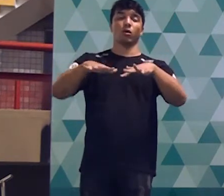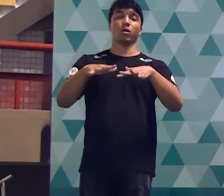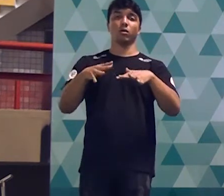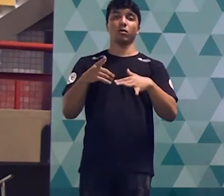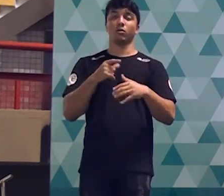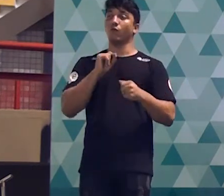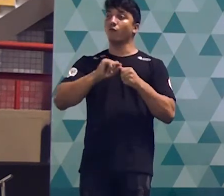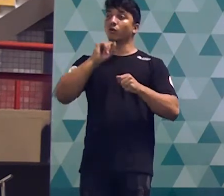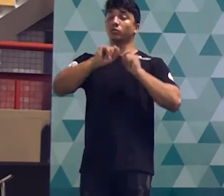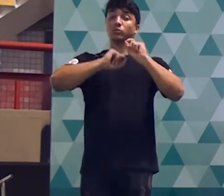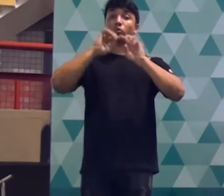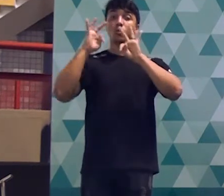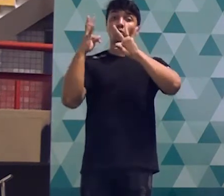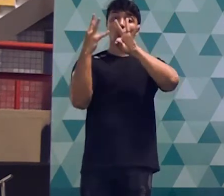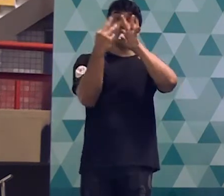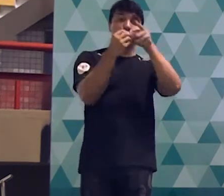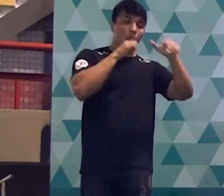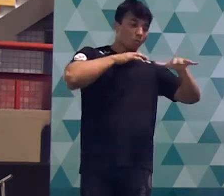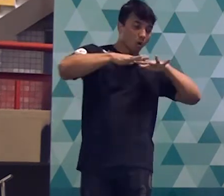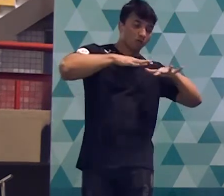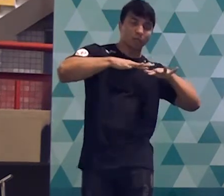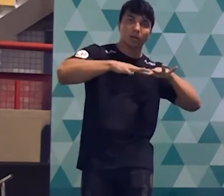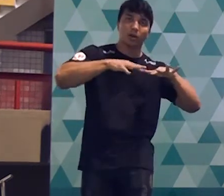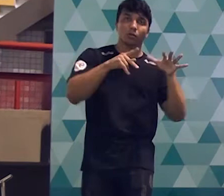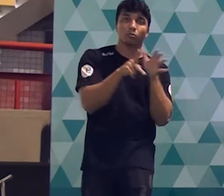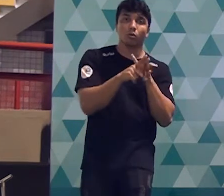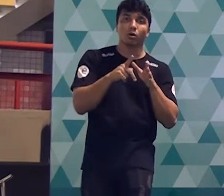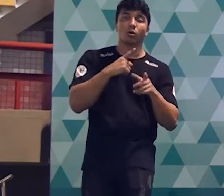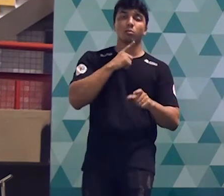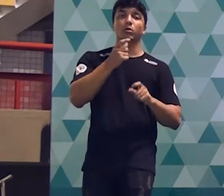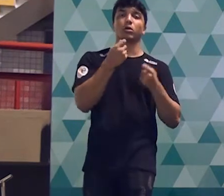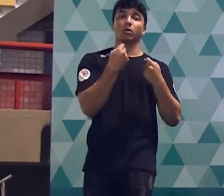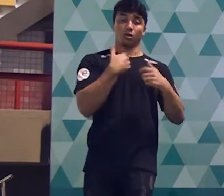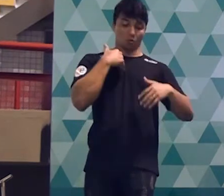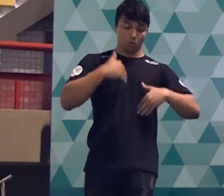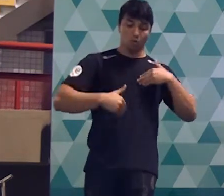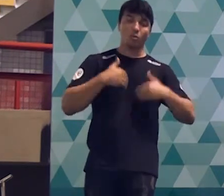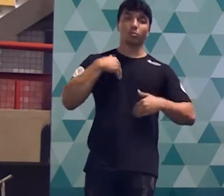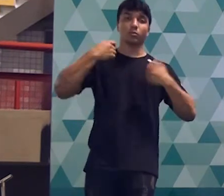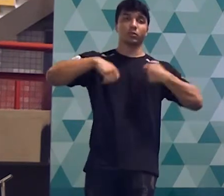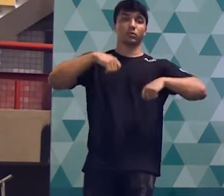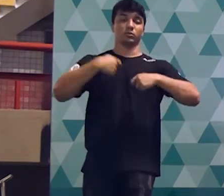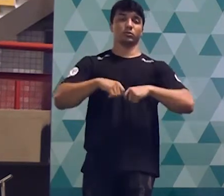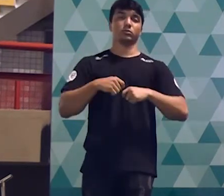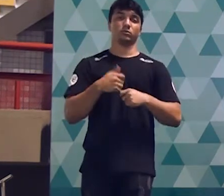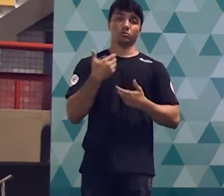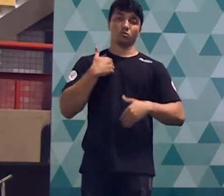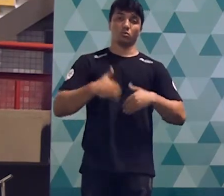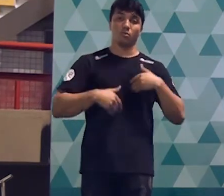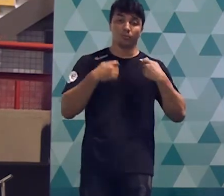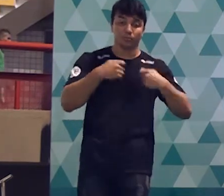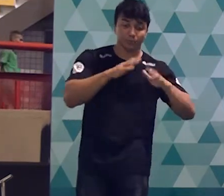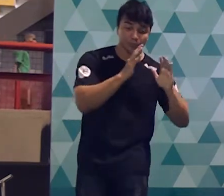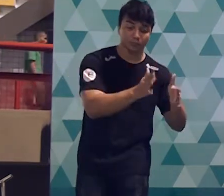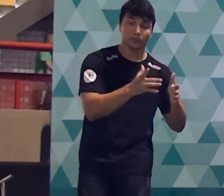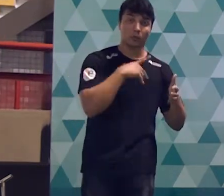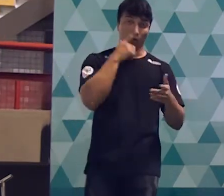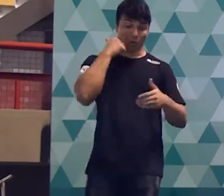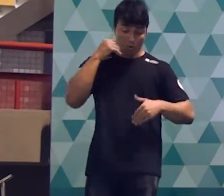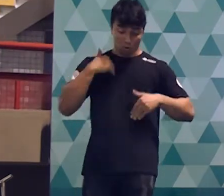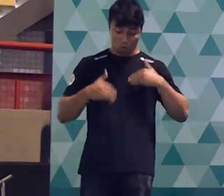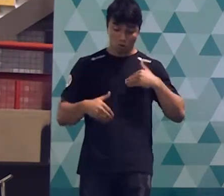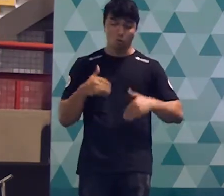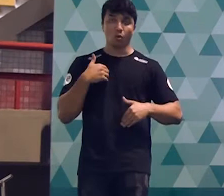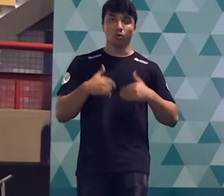ele fazia todos os movimentos de que o corpo precisava. Então, o nosso corpo,